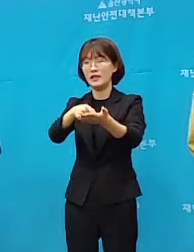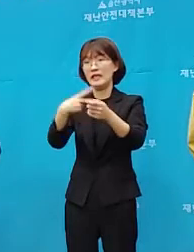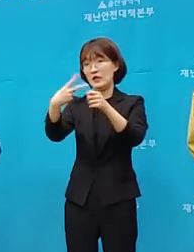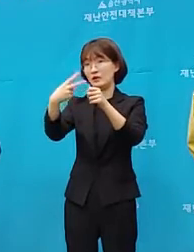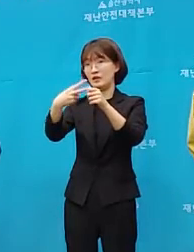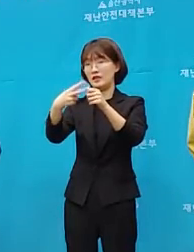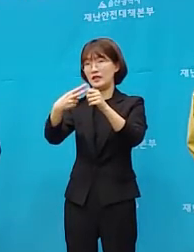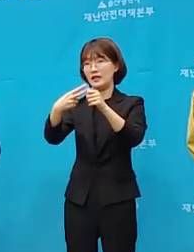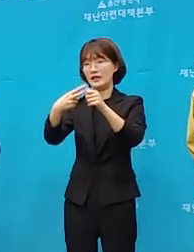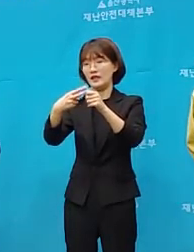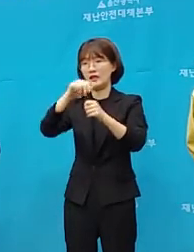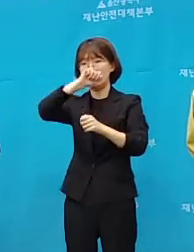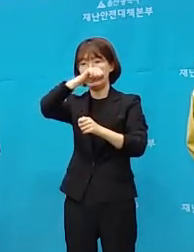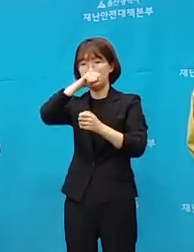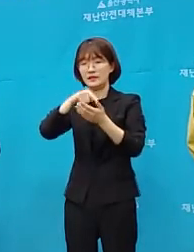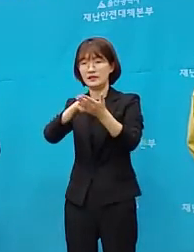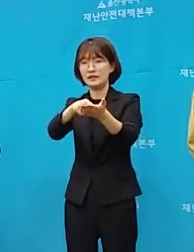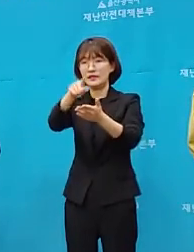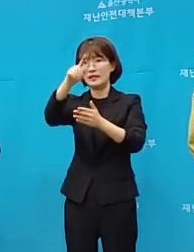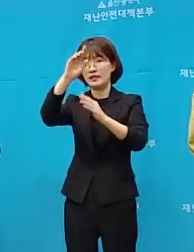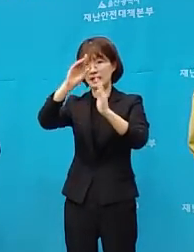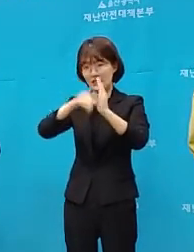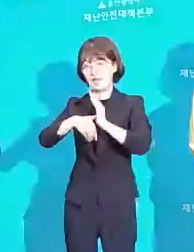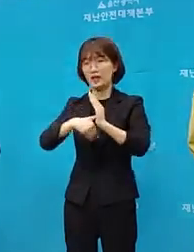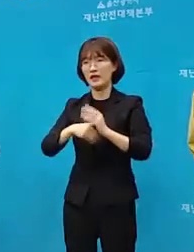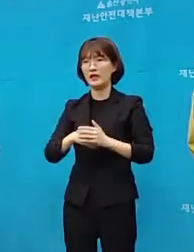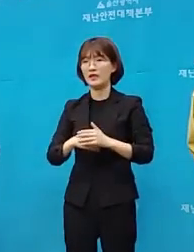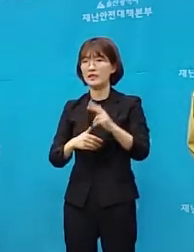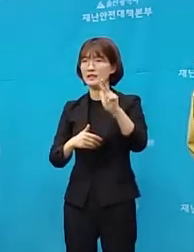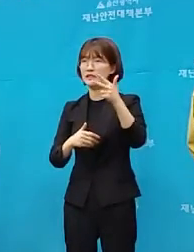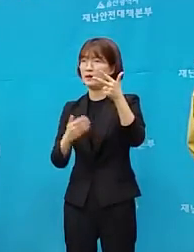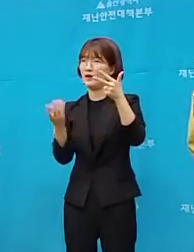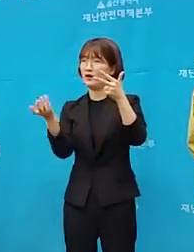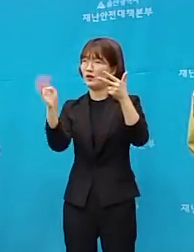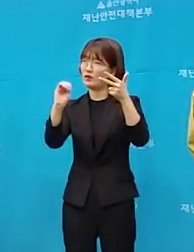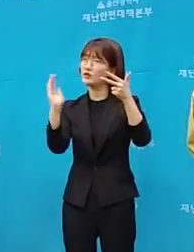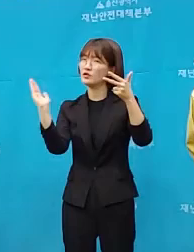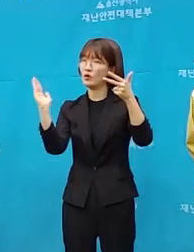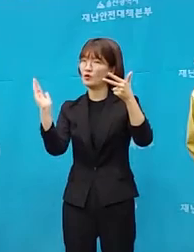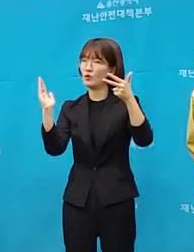제2회 추가 경정 예산안에 한 700억 가까이